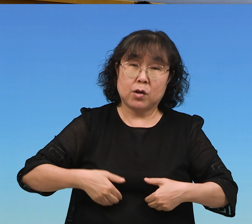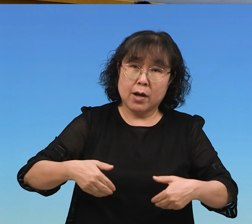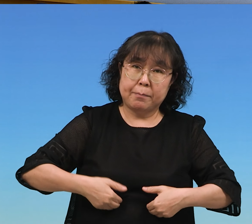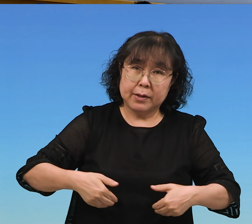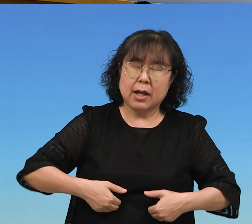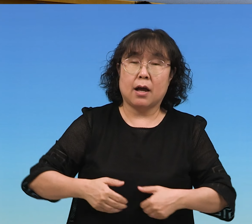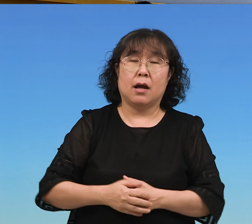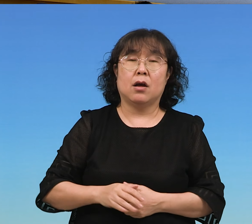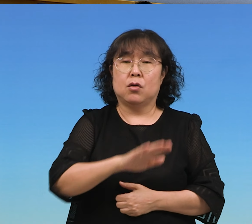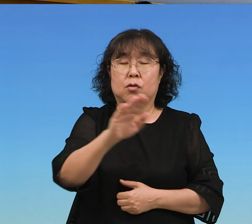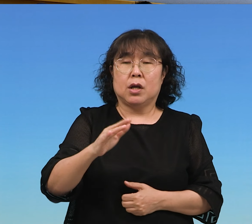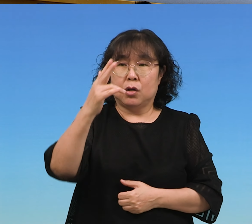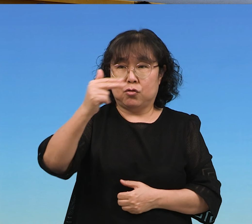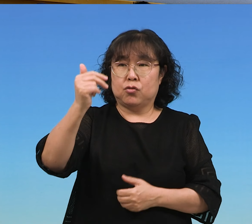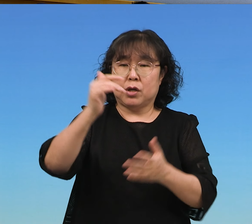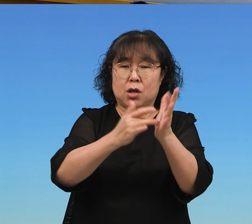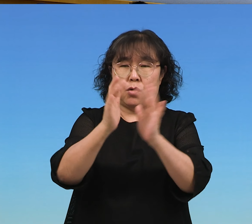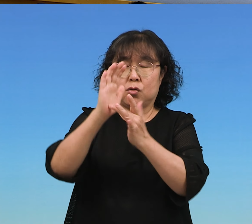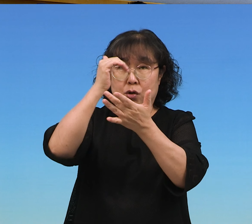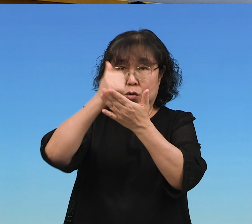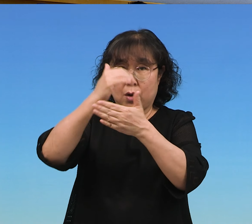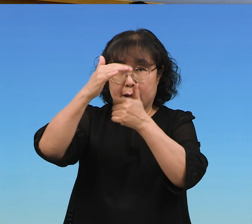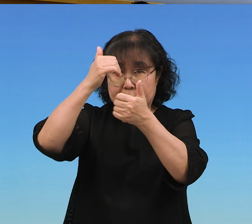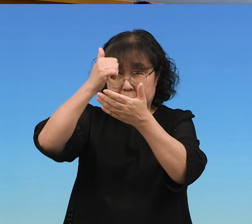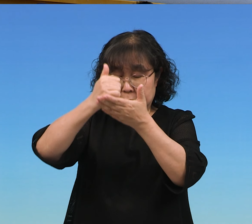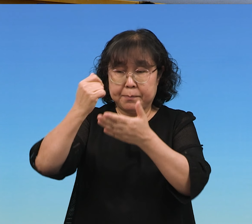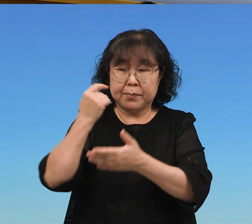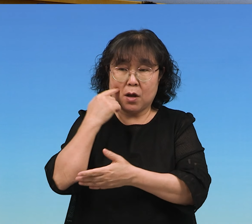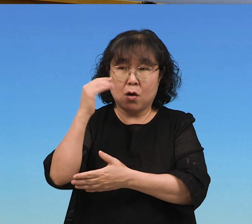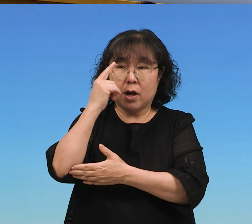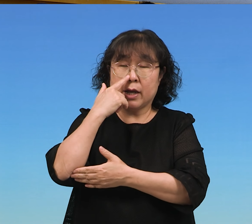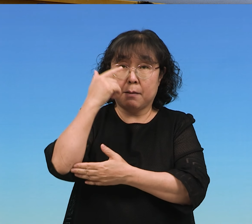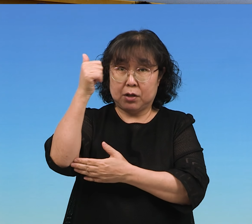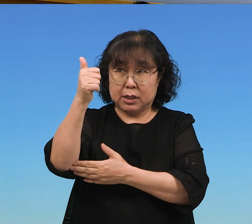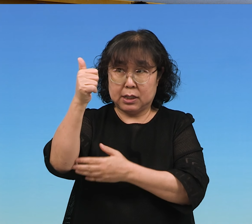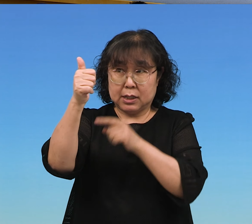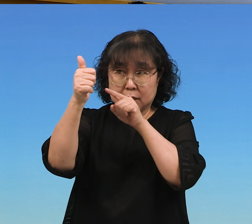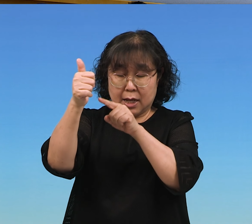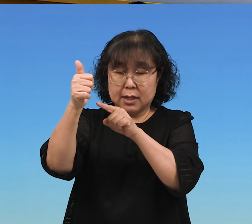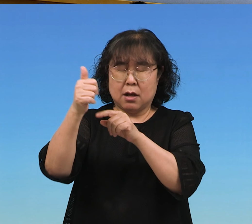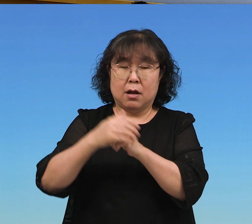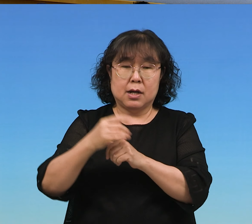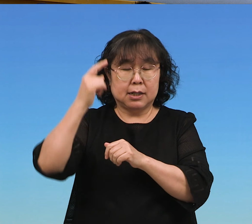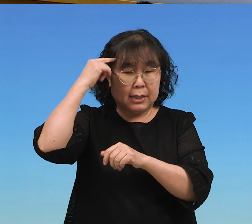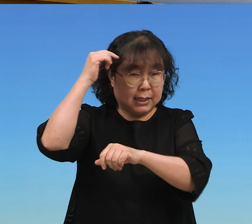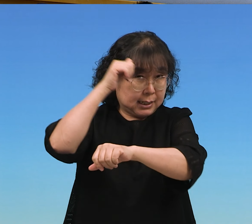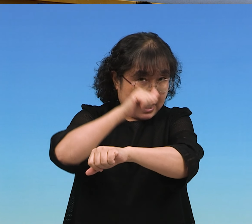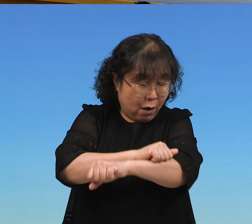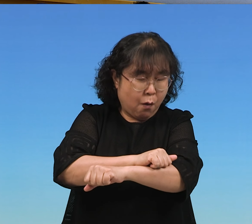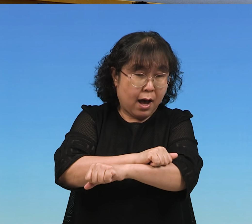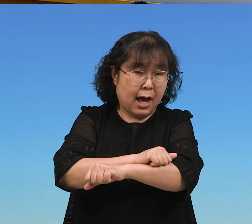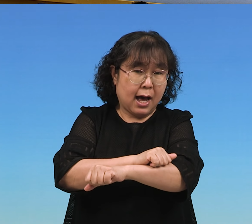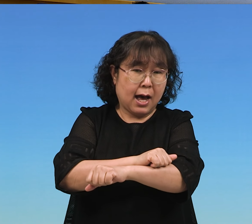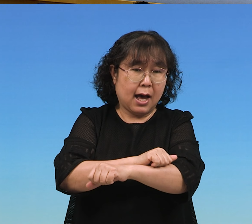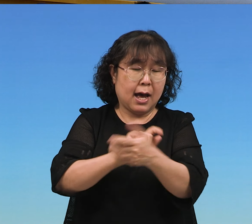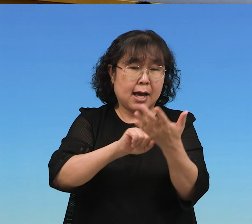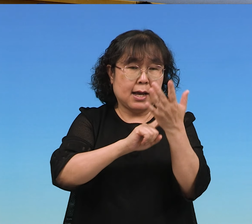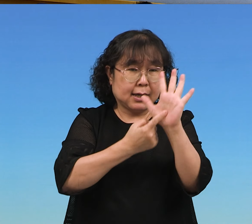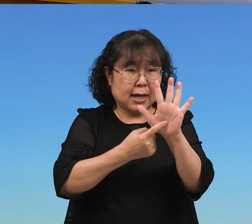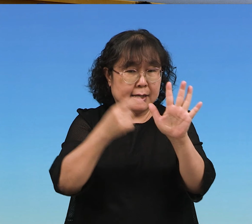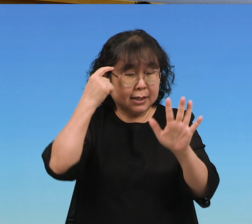아닙니까? 에베소서 1장 17절 보십시오. 우리 주 예수 그리스도의 하나님 영광의 아버지께서 지혜와 계시의 영을 너희에게